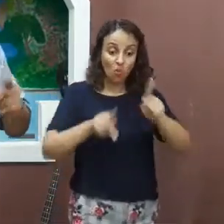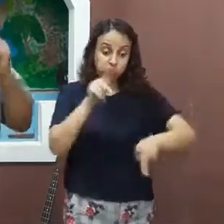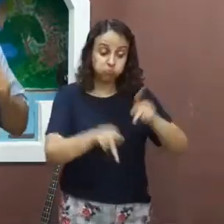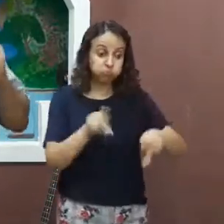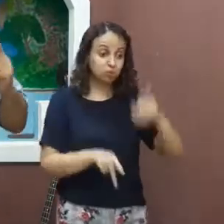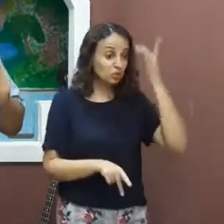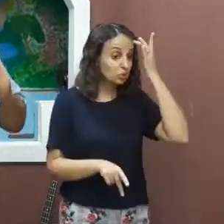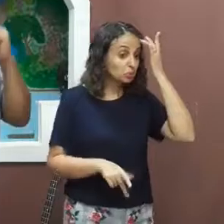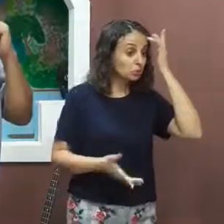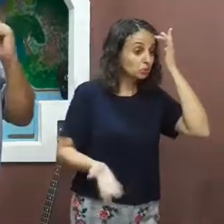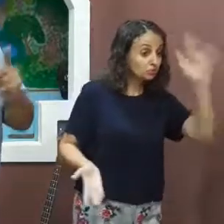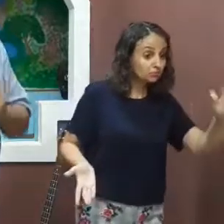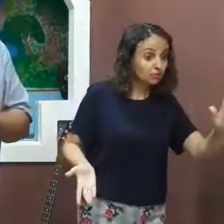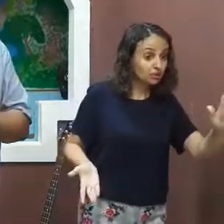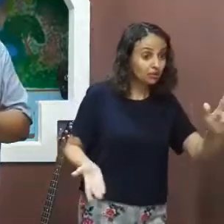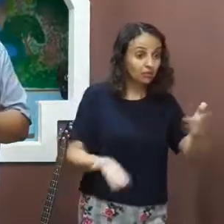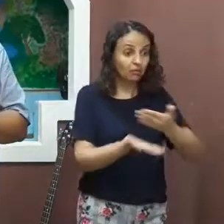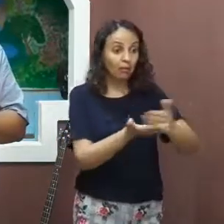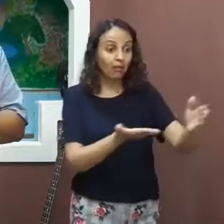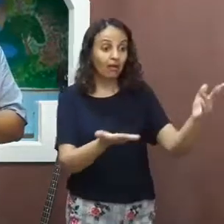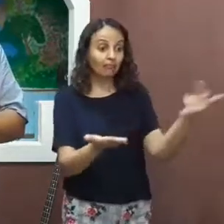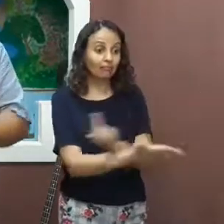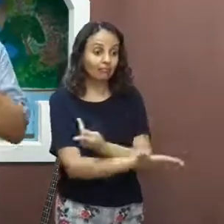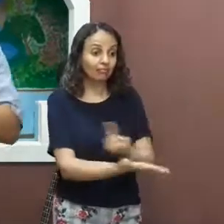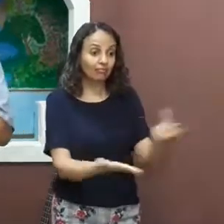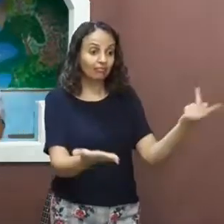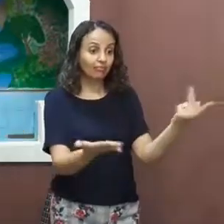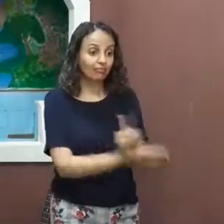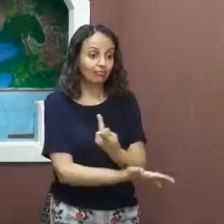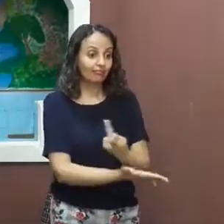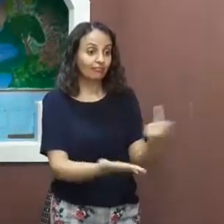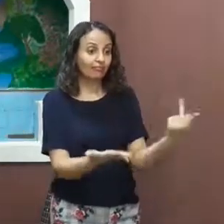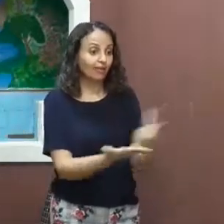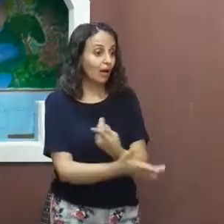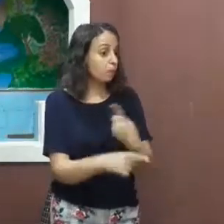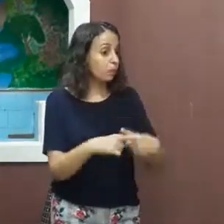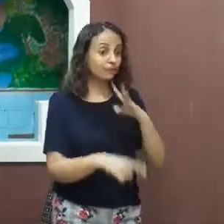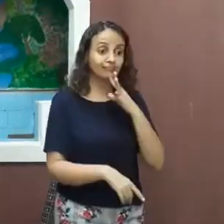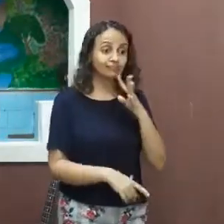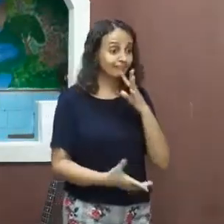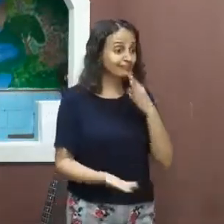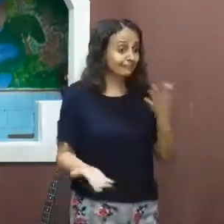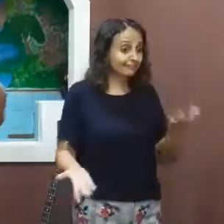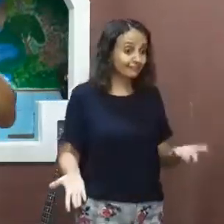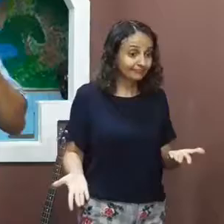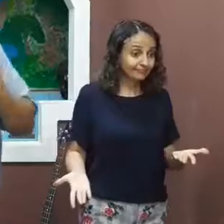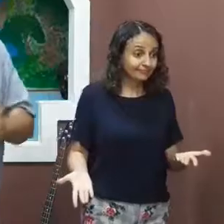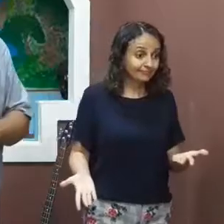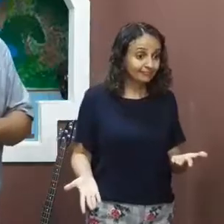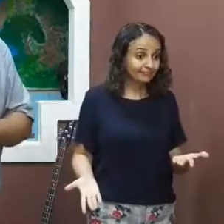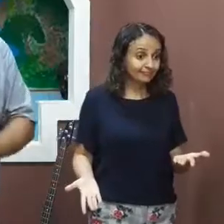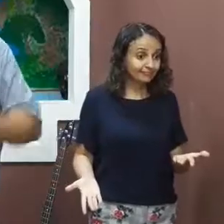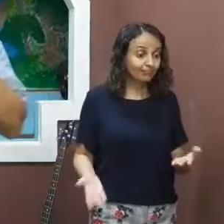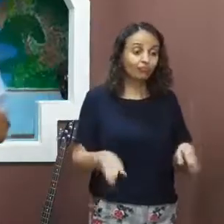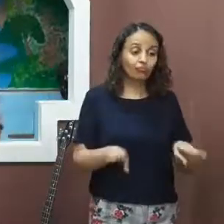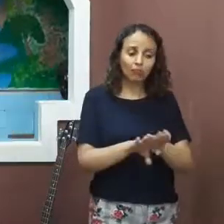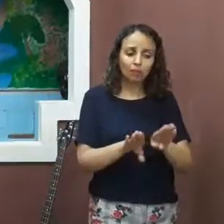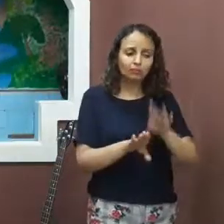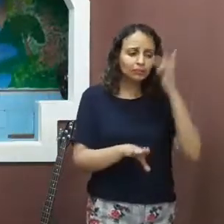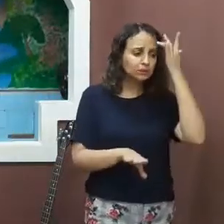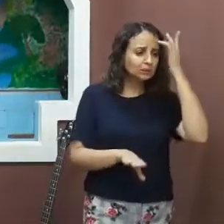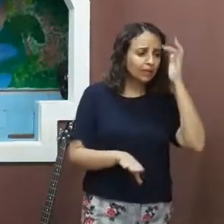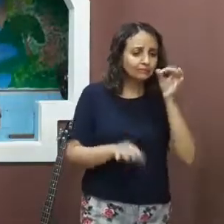história pode cometer os mesmos erros. E um povo que não sabe a sua história não sabe dos acertos. E um